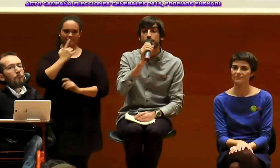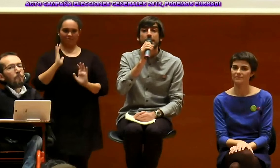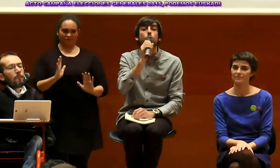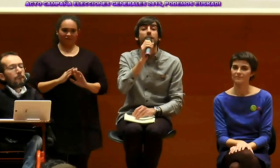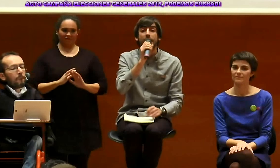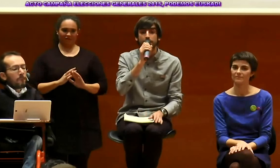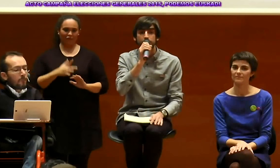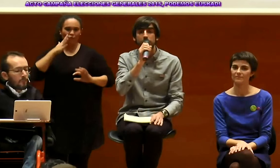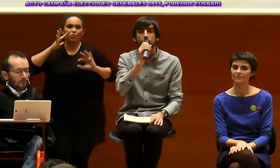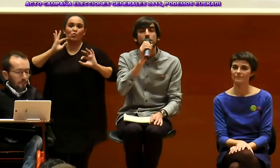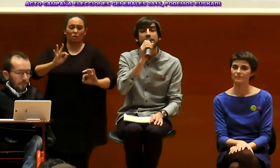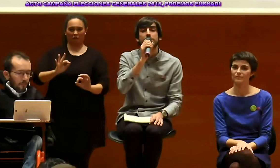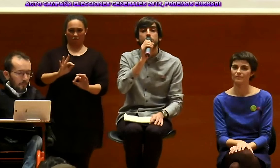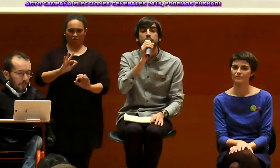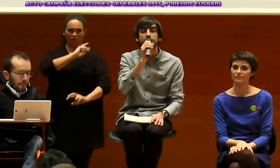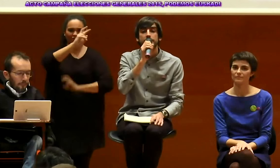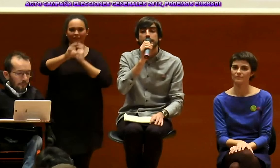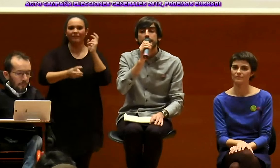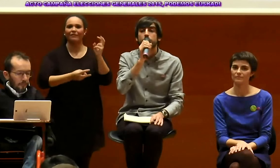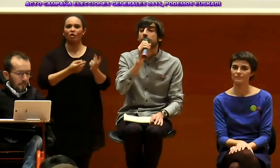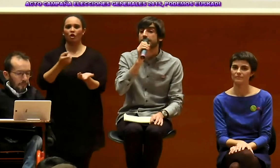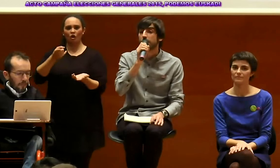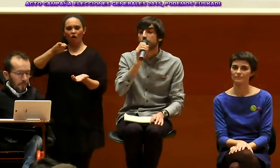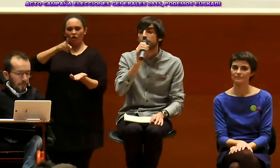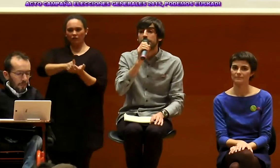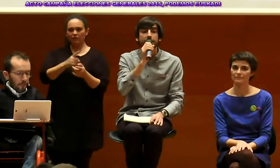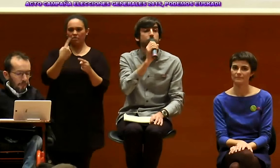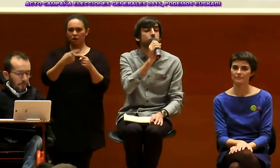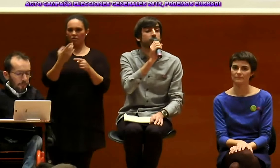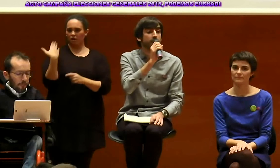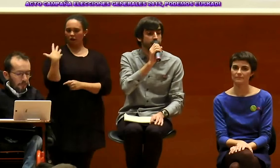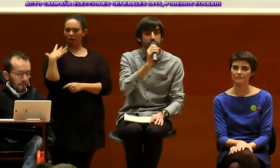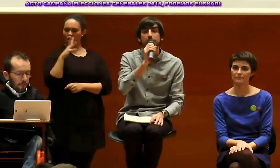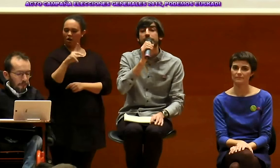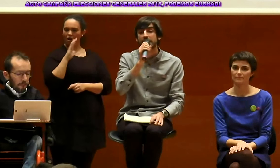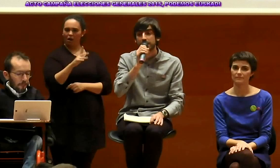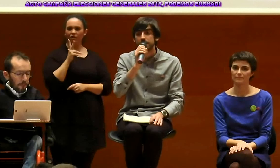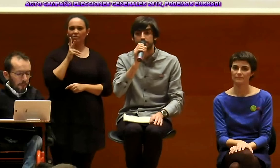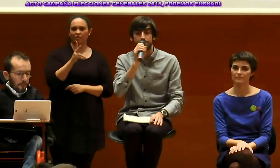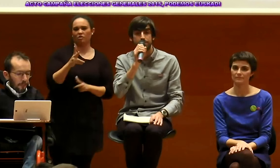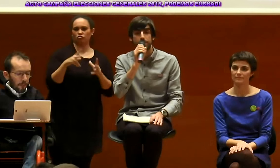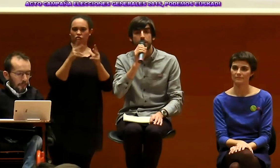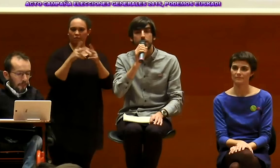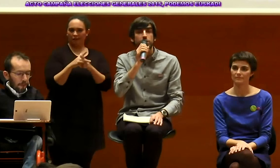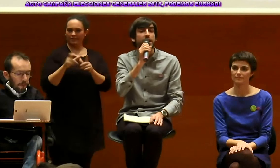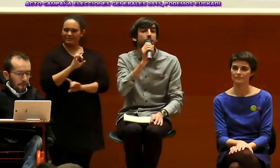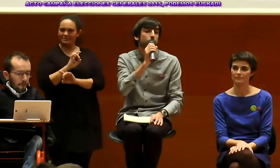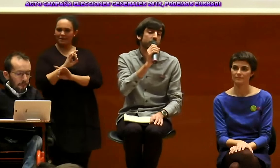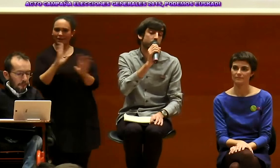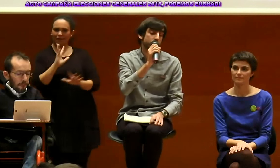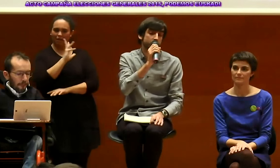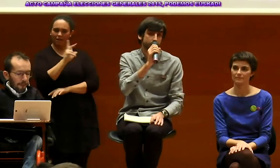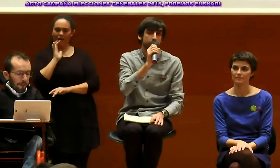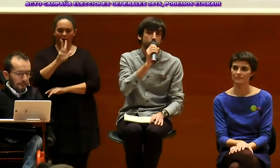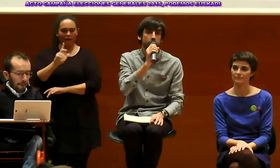luego, recuperar algunas de las cosas que nos han quitado. Derechos sociales, libertades. Nos han quitado